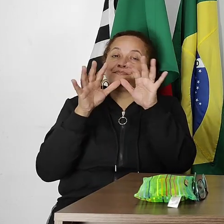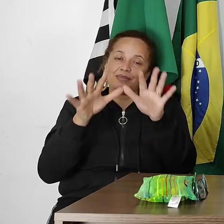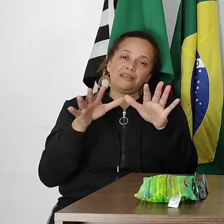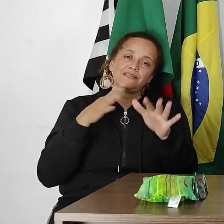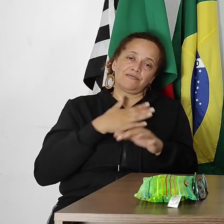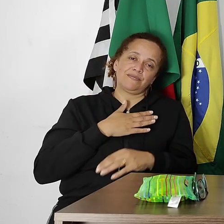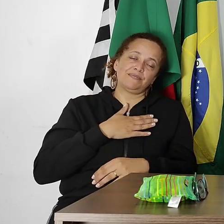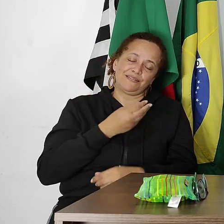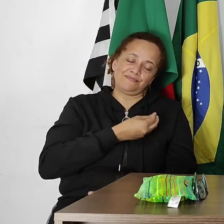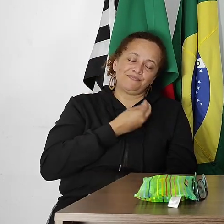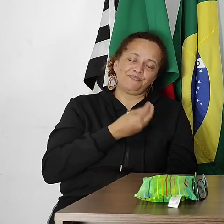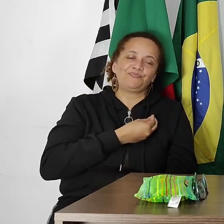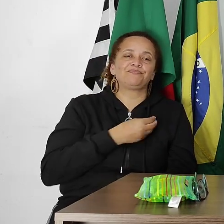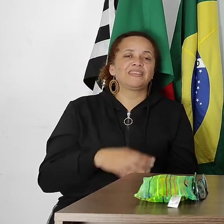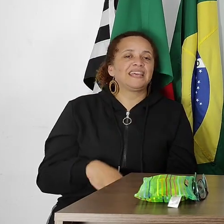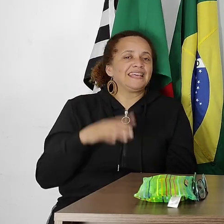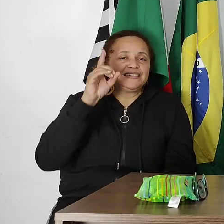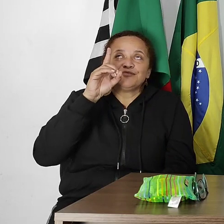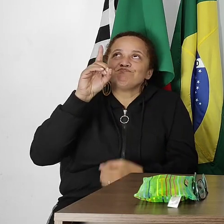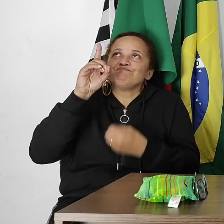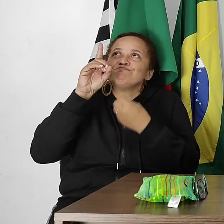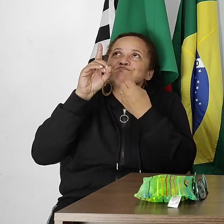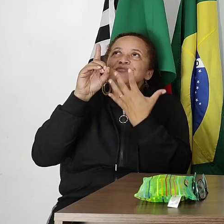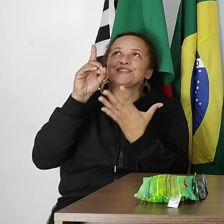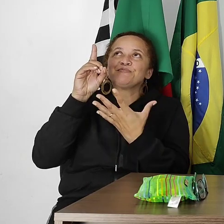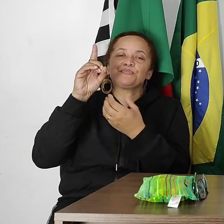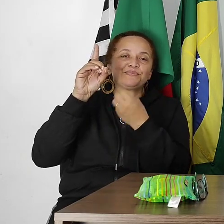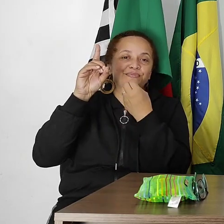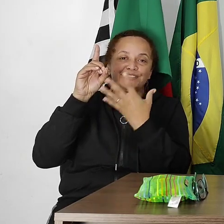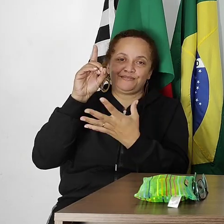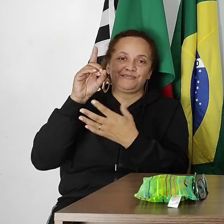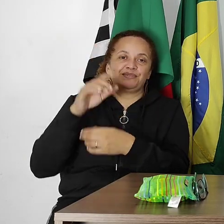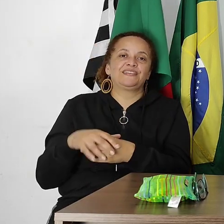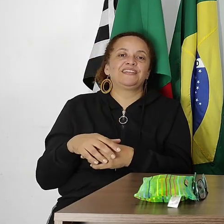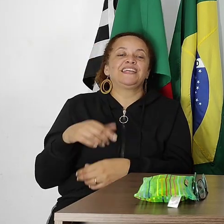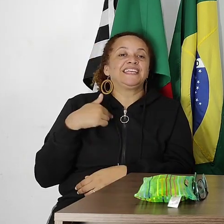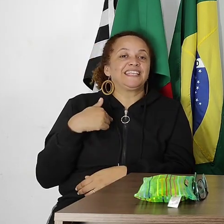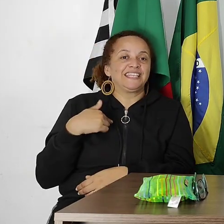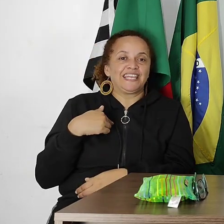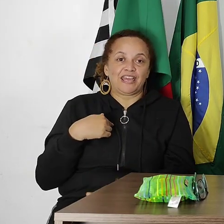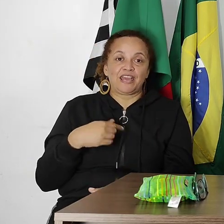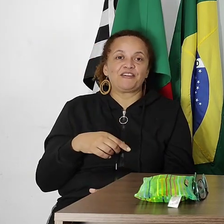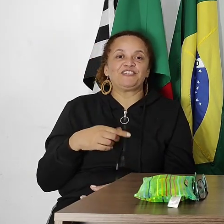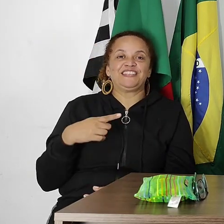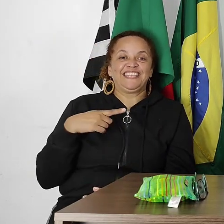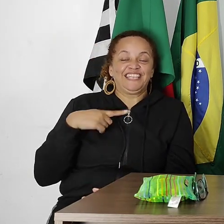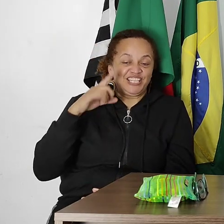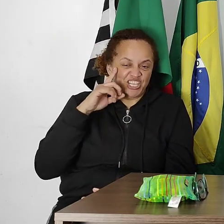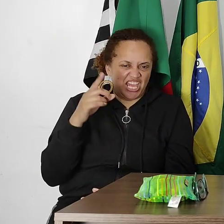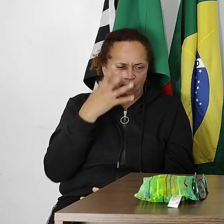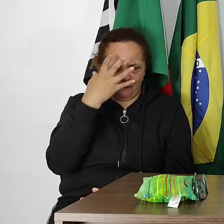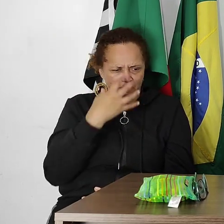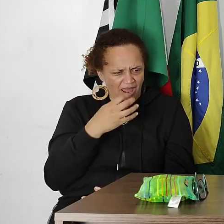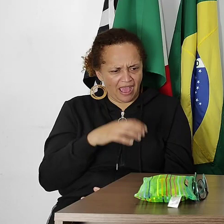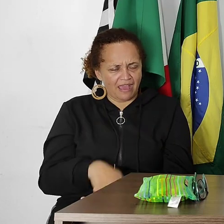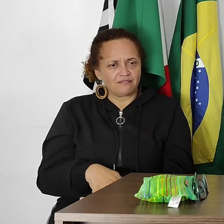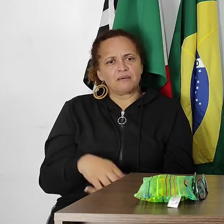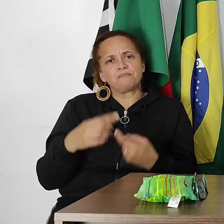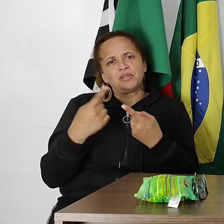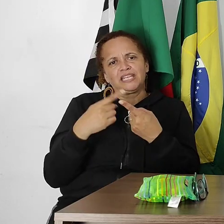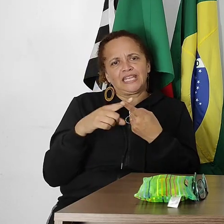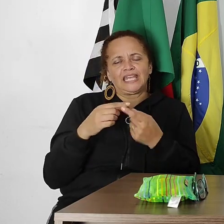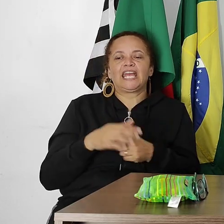olha, Deus é tão bom que às vezes eu fico até brava com as minhas irmãs. Elas amam meu marido. Elas deixam de fazer a minha vontade para